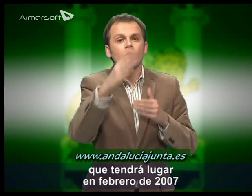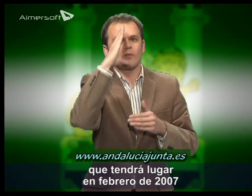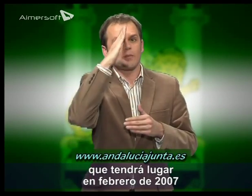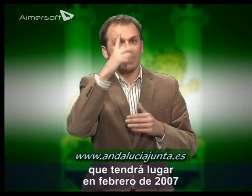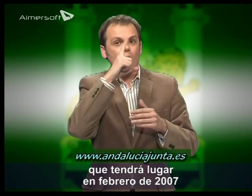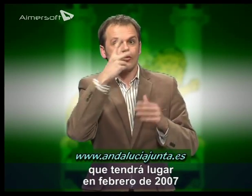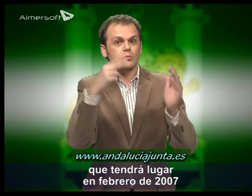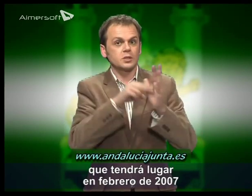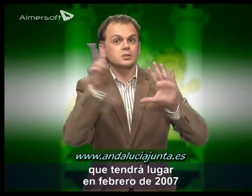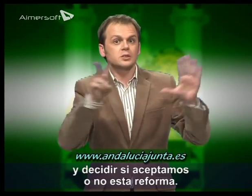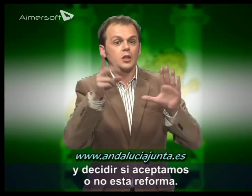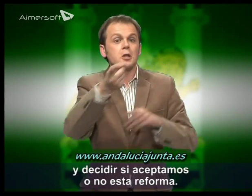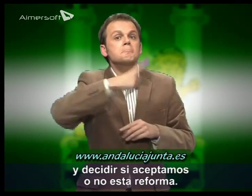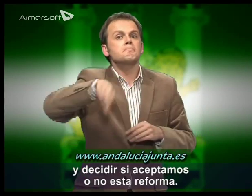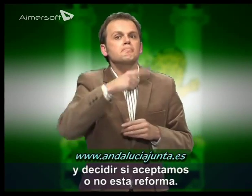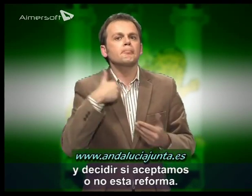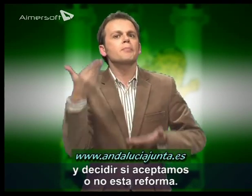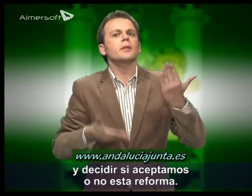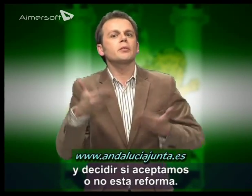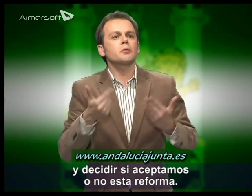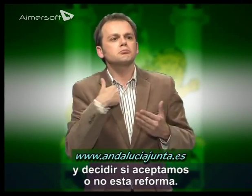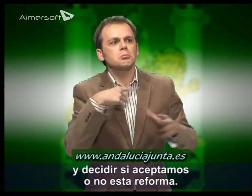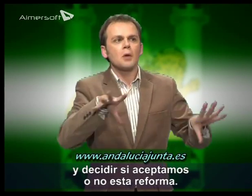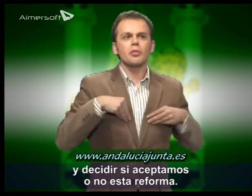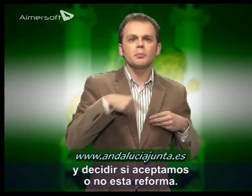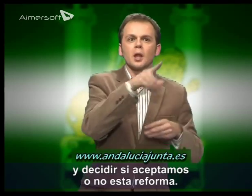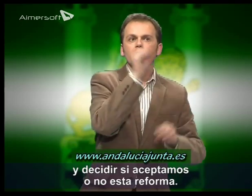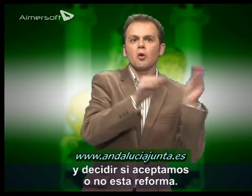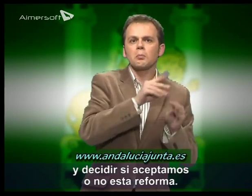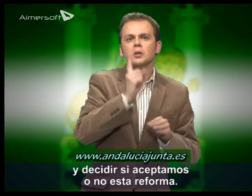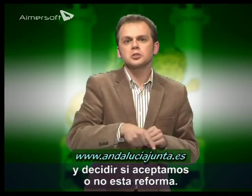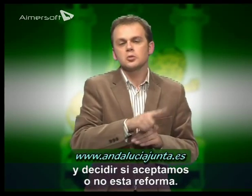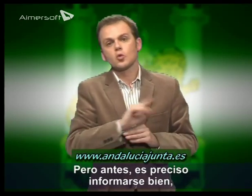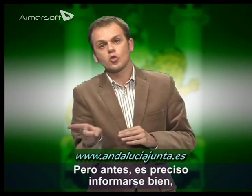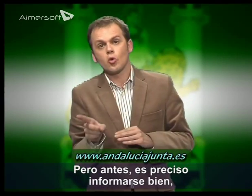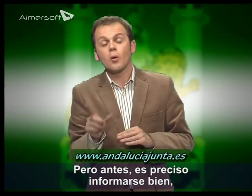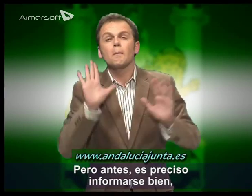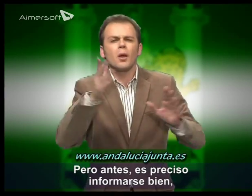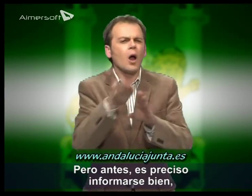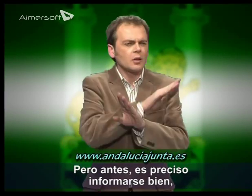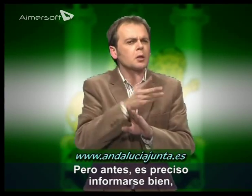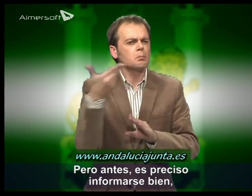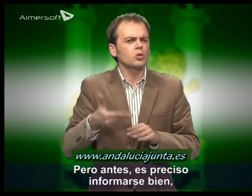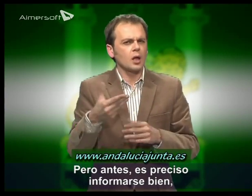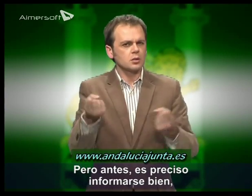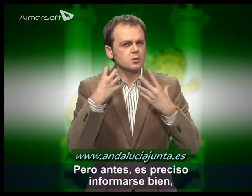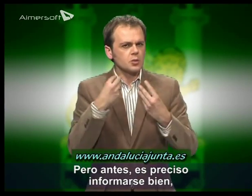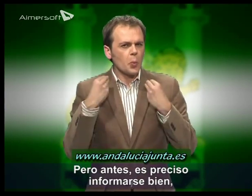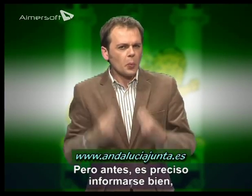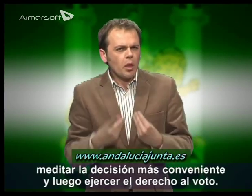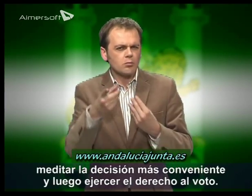de 2007 y decidir si aceptamos o no esta reforma. Pero antes es preciso informarse